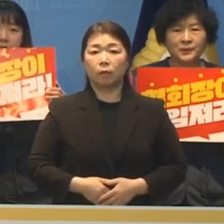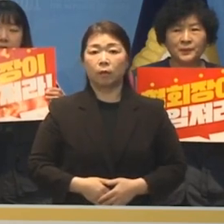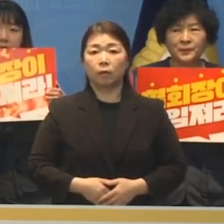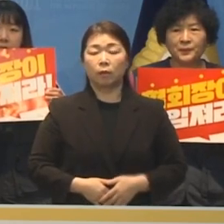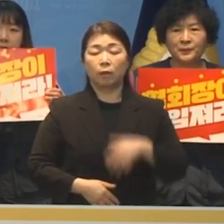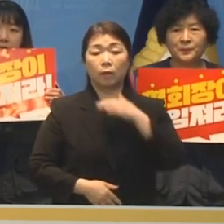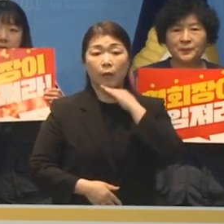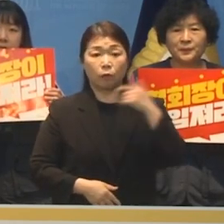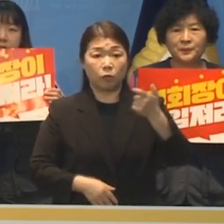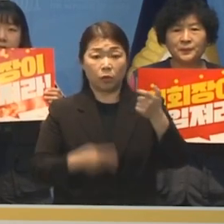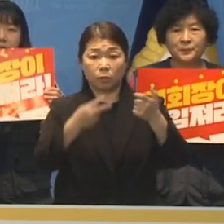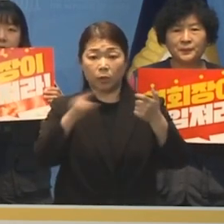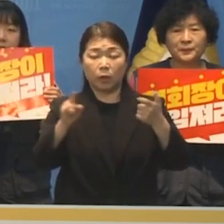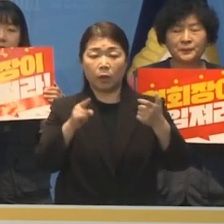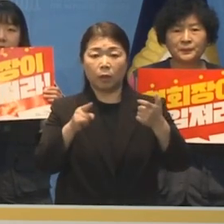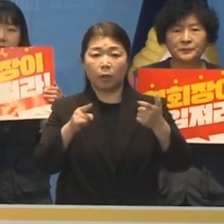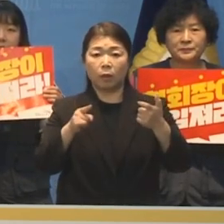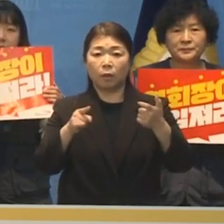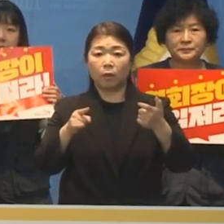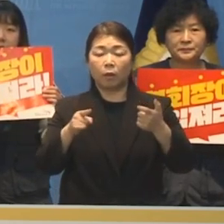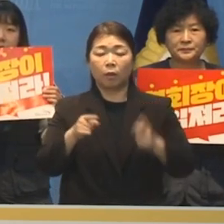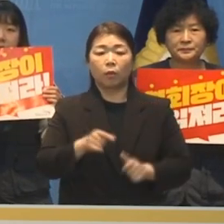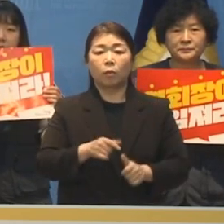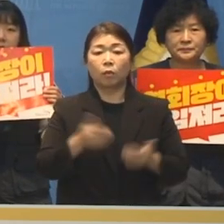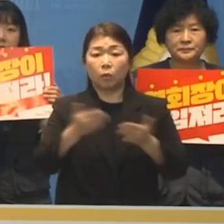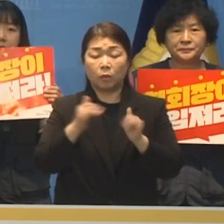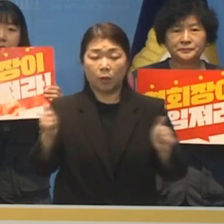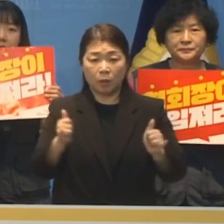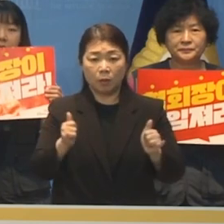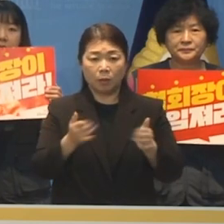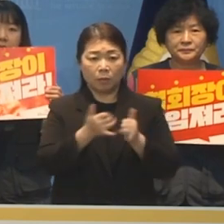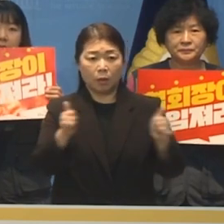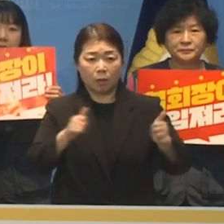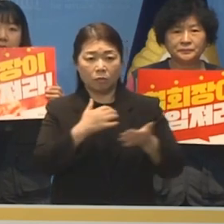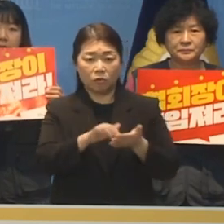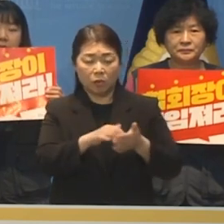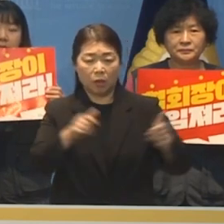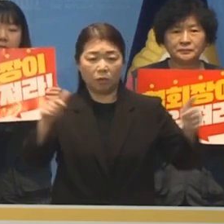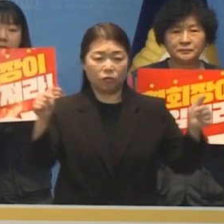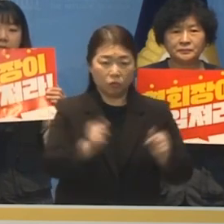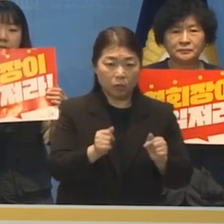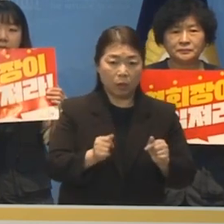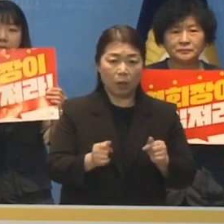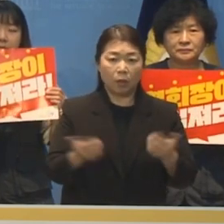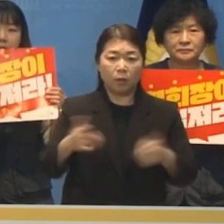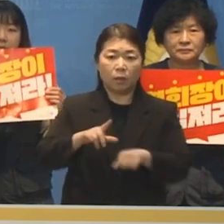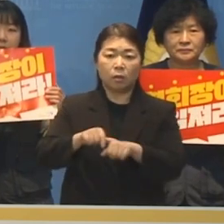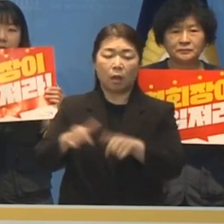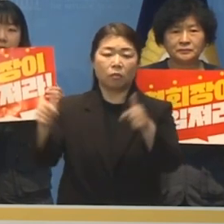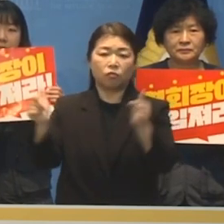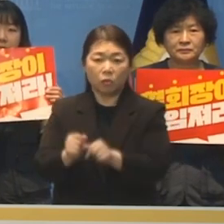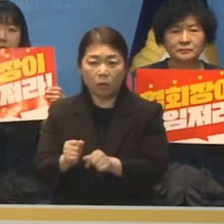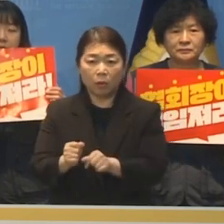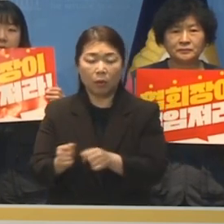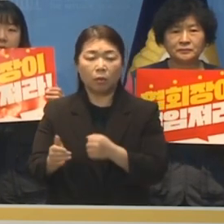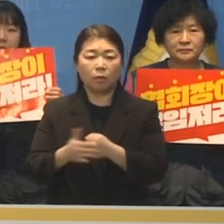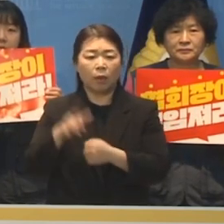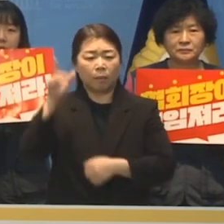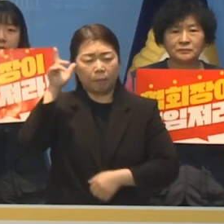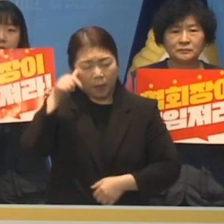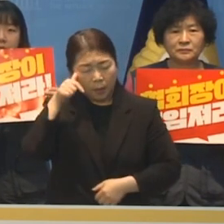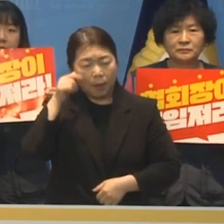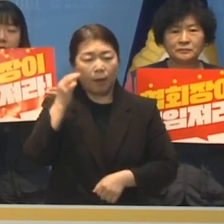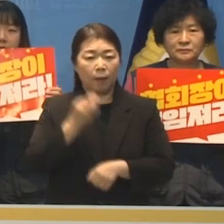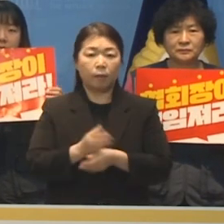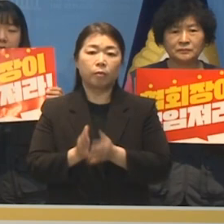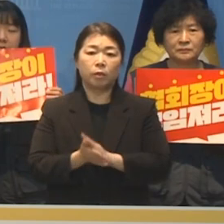60대 고령의 노동자들이 인원을 감축한다, 근무 시간도 단축한다 해서 마지막으로 선택한 것이